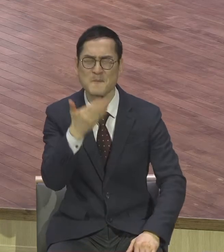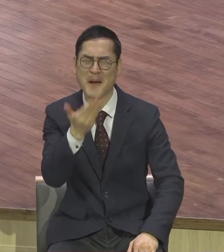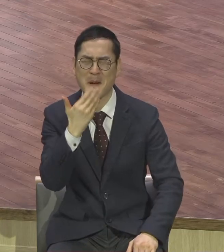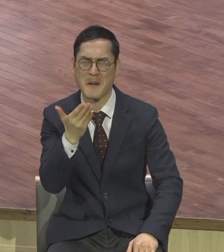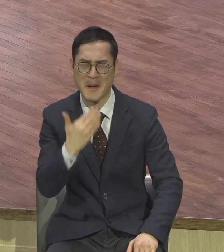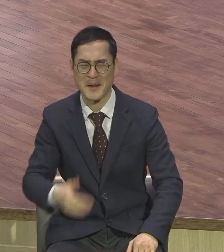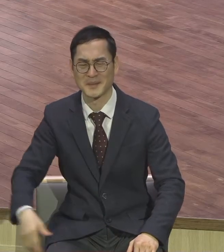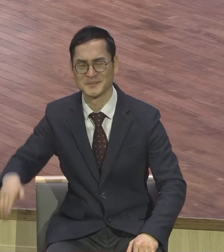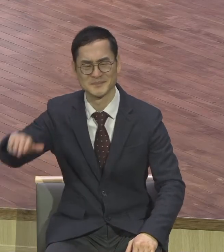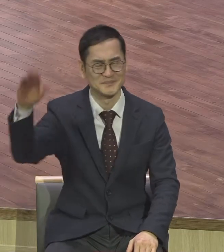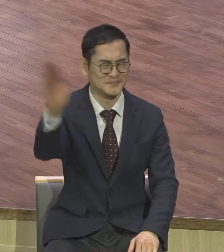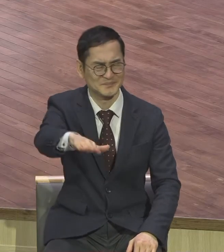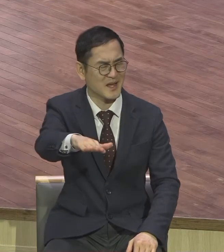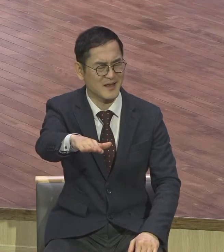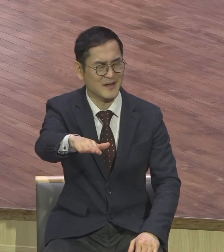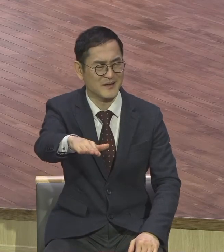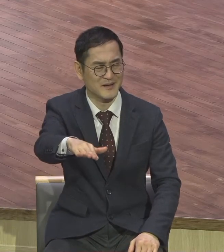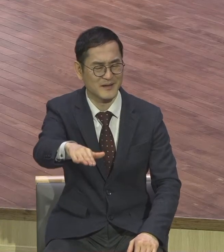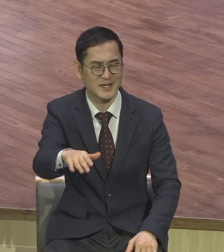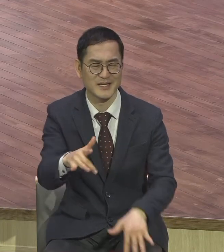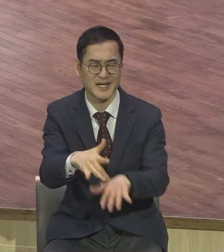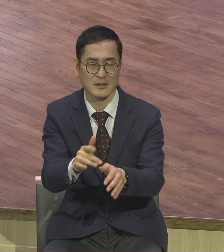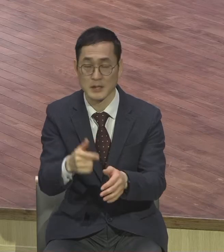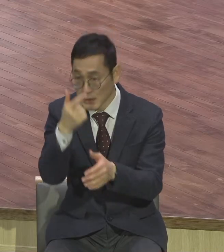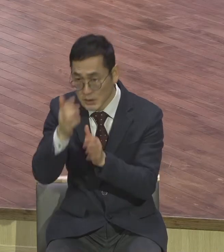기도도 하지 않고 놀고 있다가